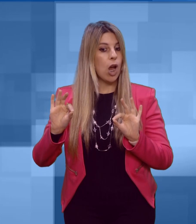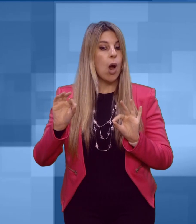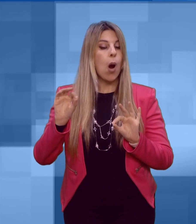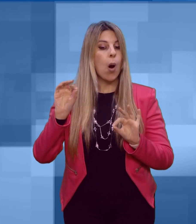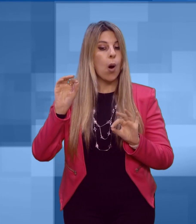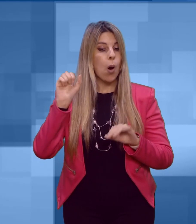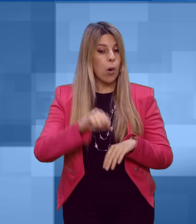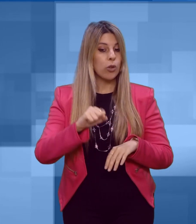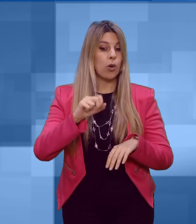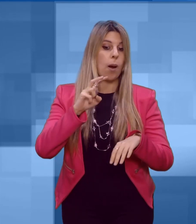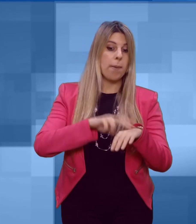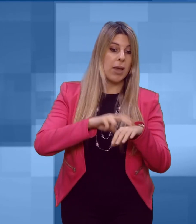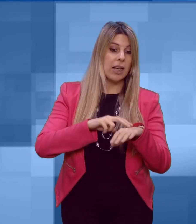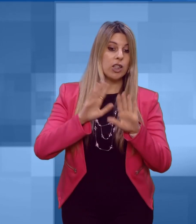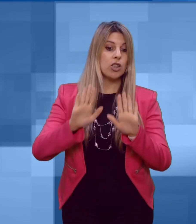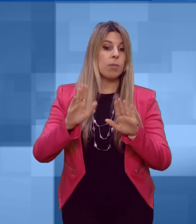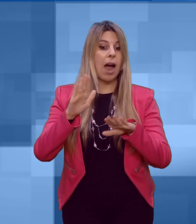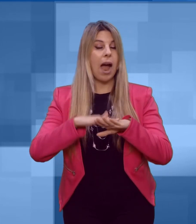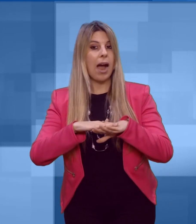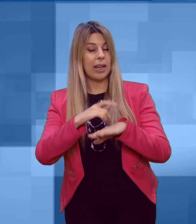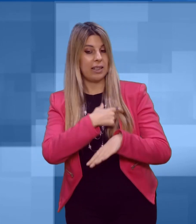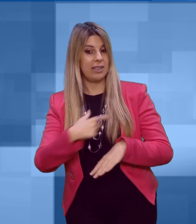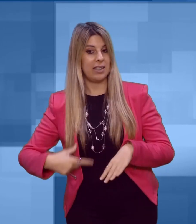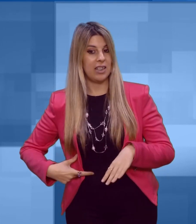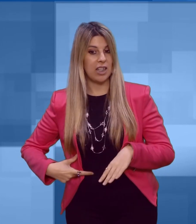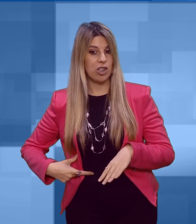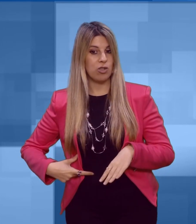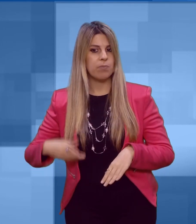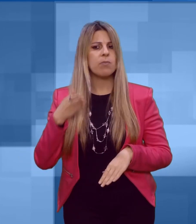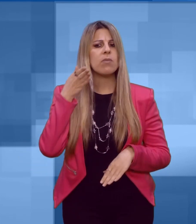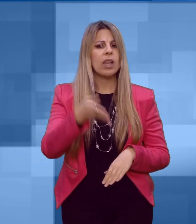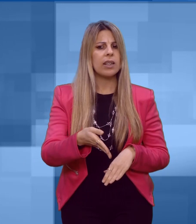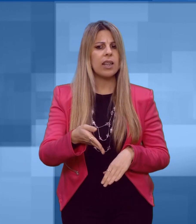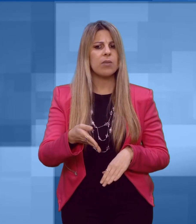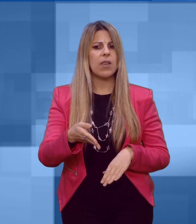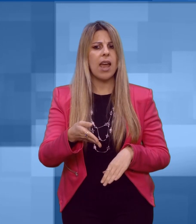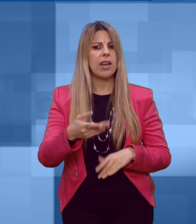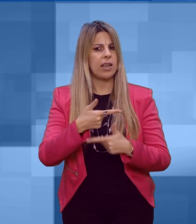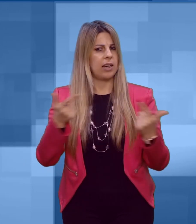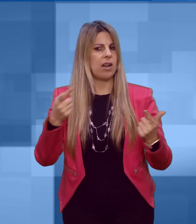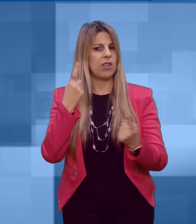ritrovano gravati di un impegno senza i presupposti di poter lavorare con un rapporto di rispetto e